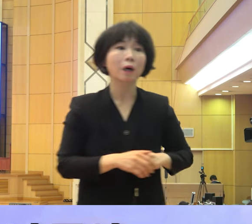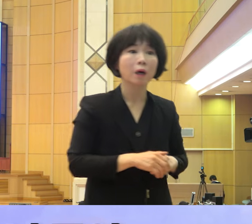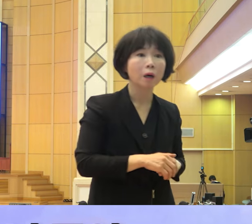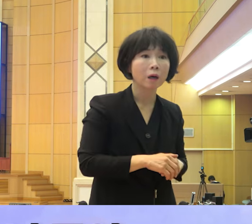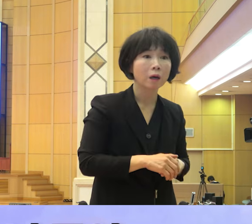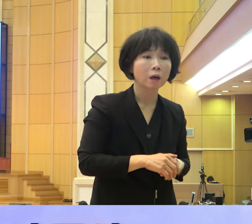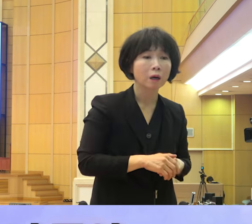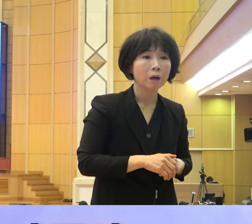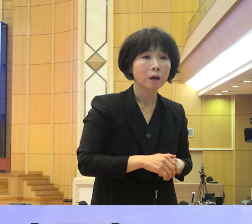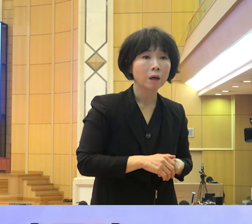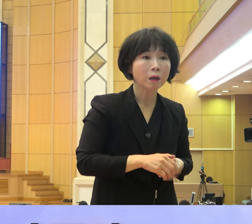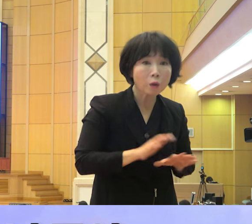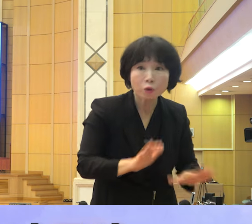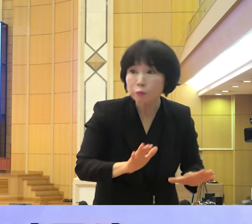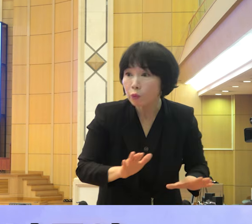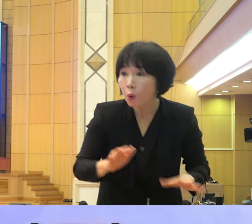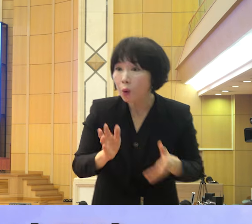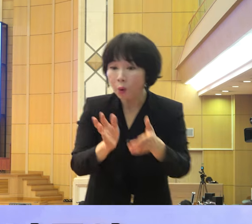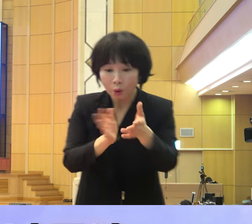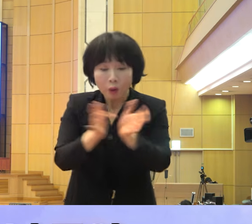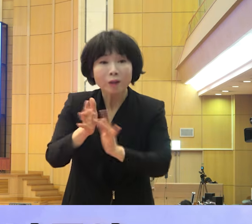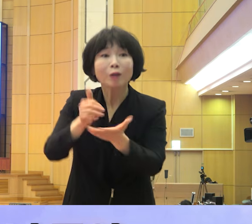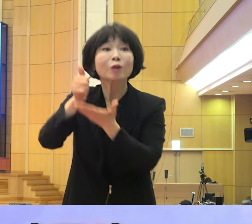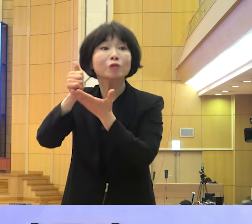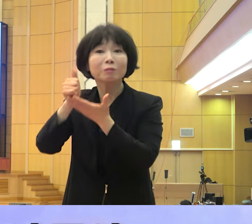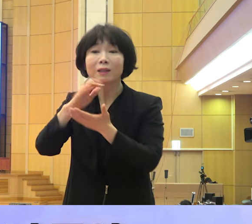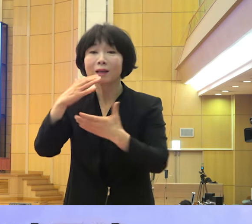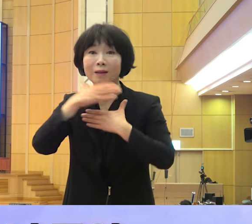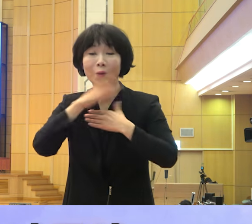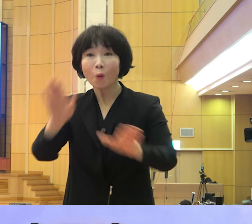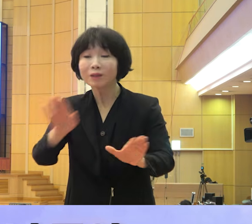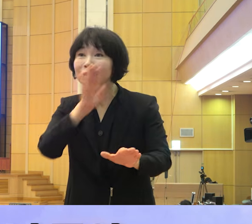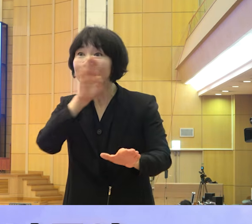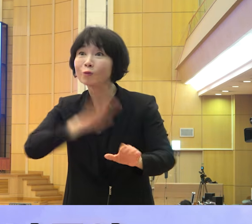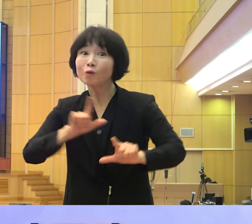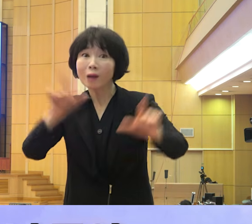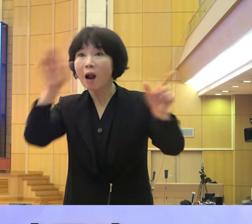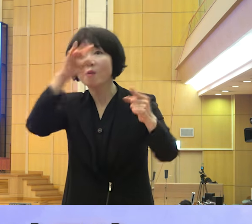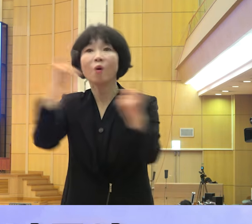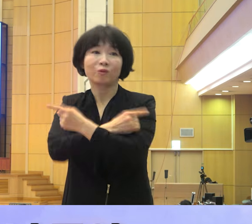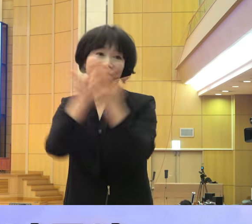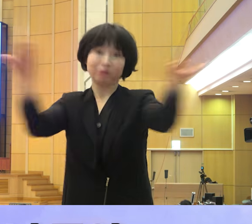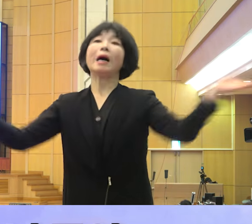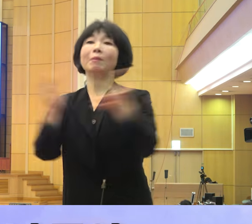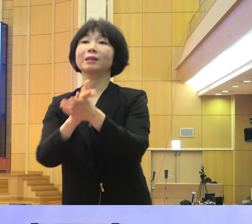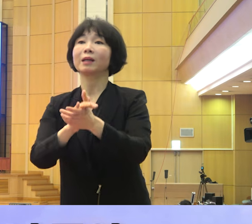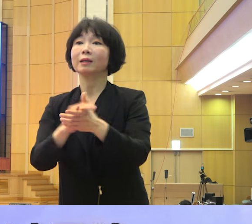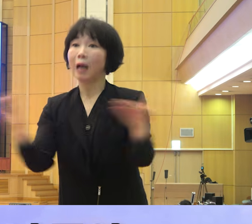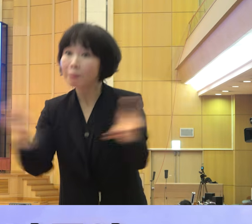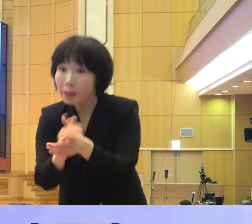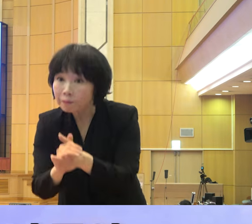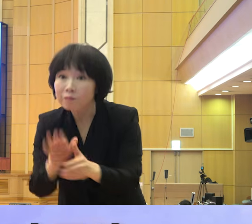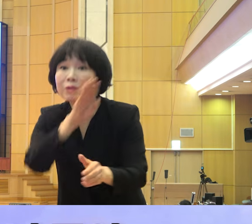날 병 고쳤다고 지금 그러는 거야. 여러분, 안식일 날이 뭐 하는 날이야?